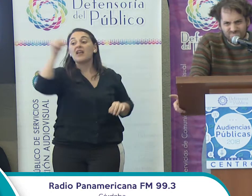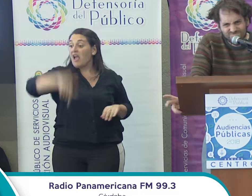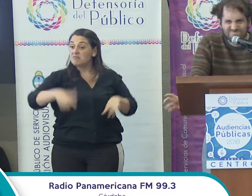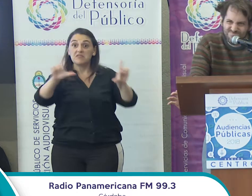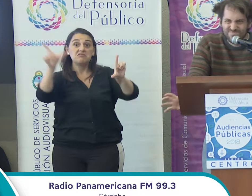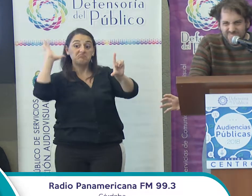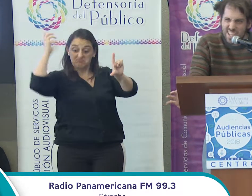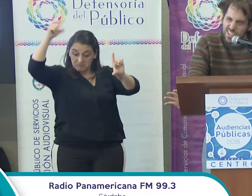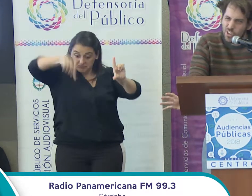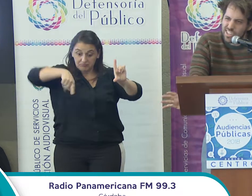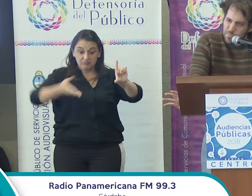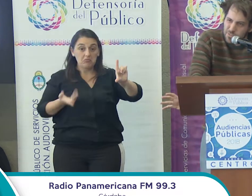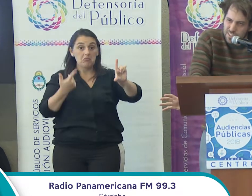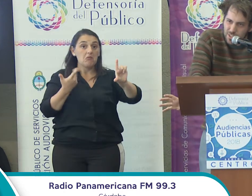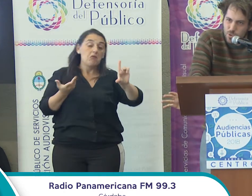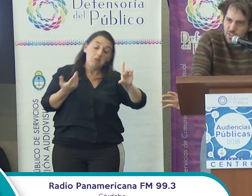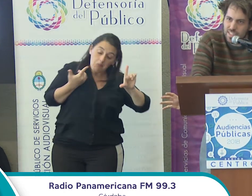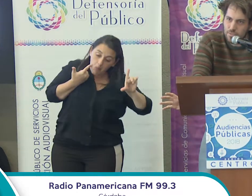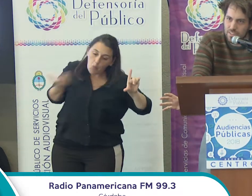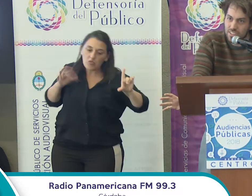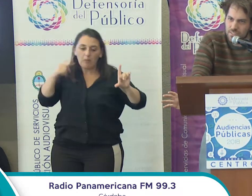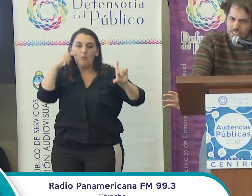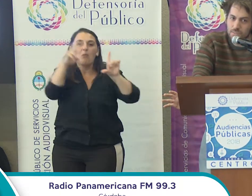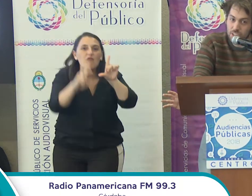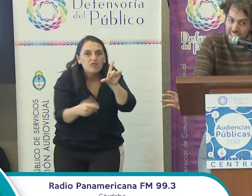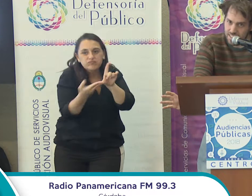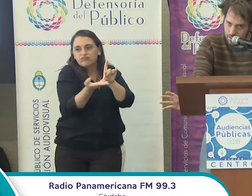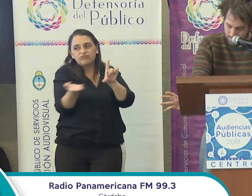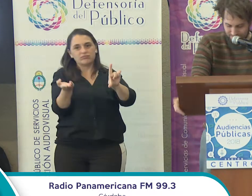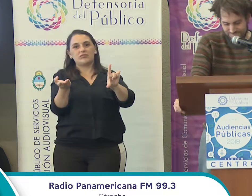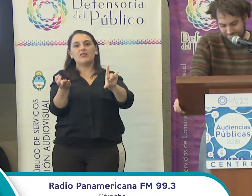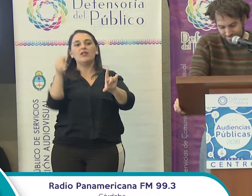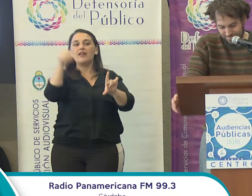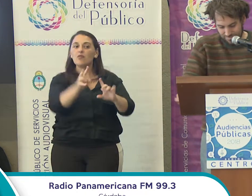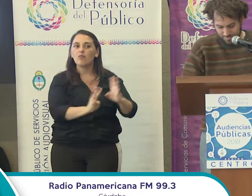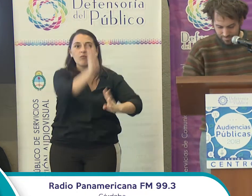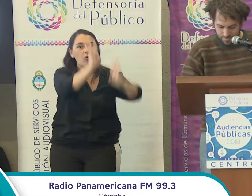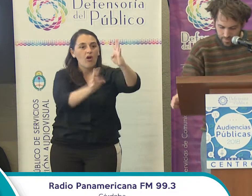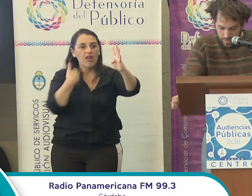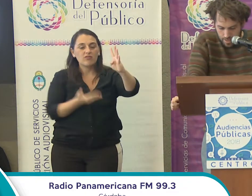no no lo están profundizando mucho y estamos hablando nada menos que el bosque nativo